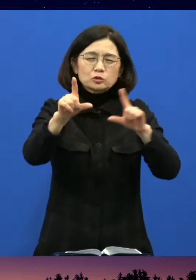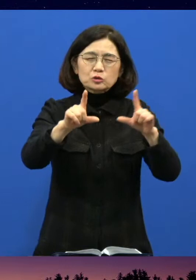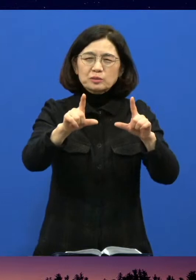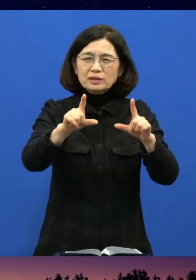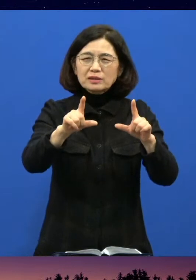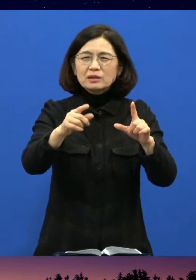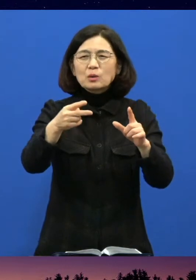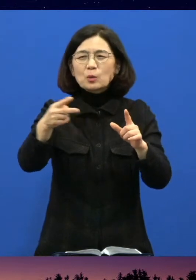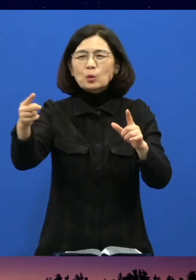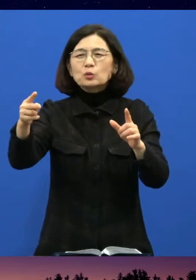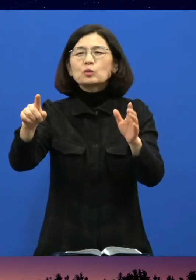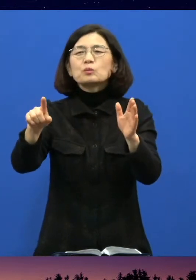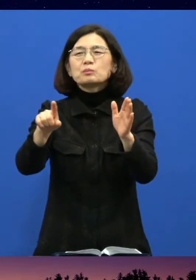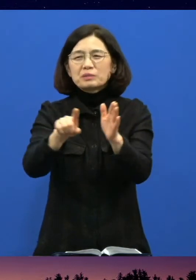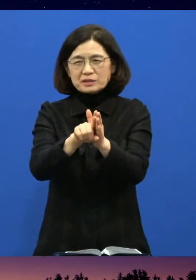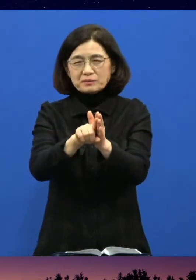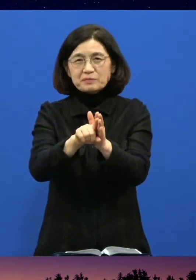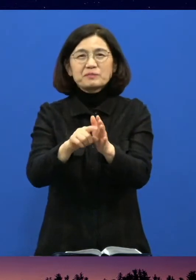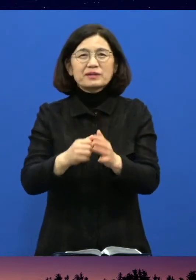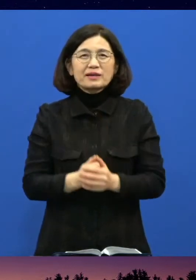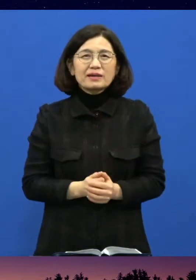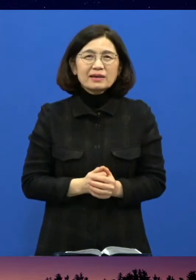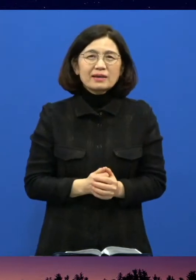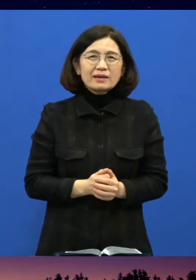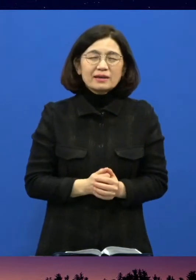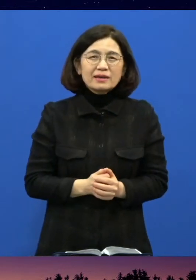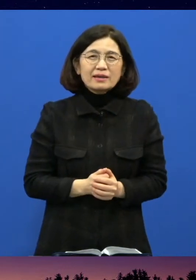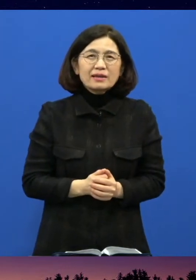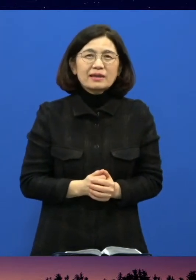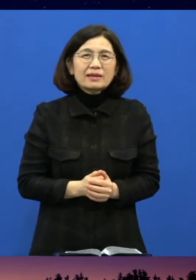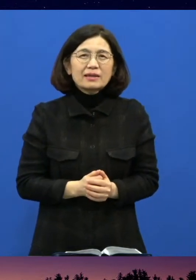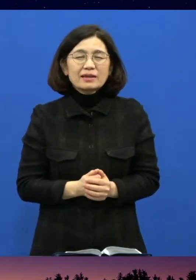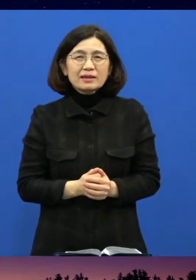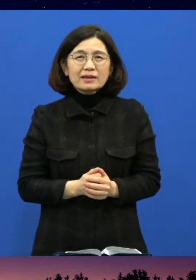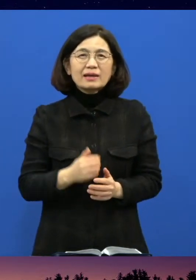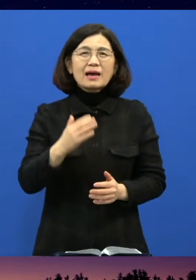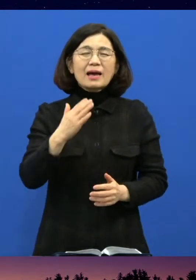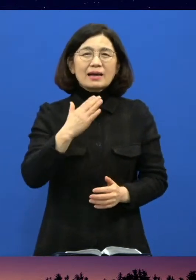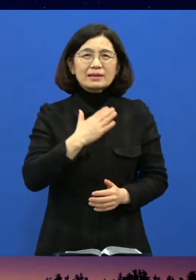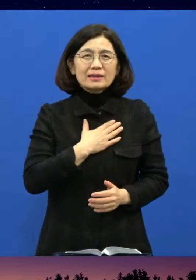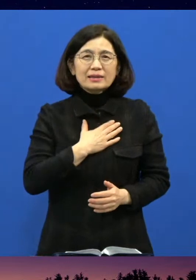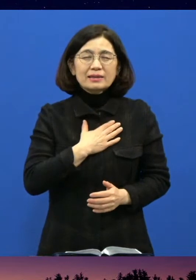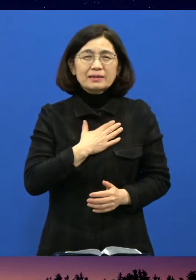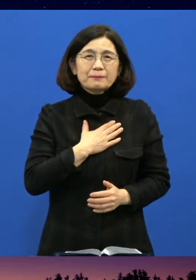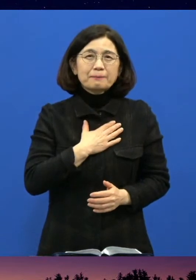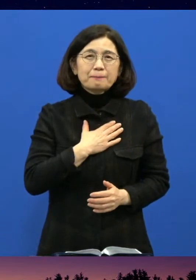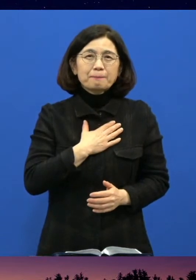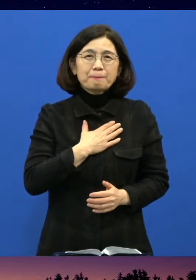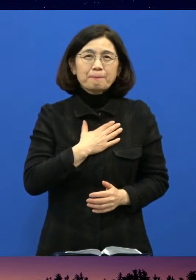표현은 영어 성경의 표현으로 하면 I waited